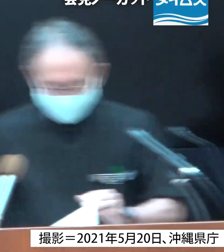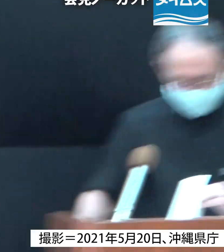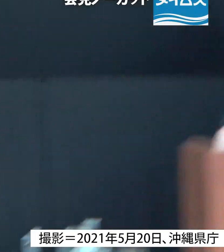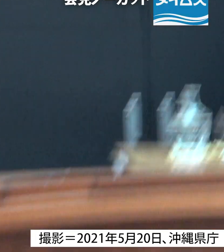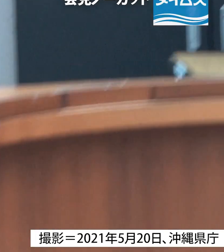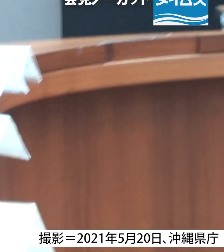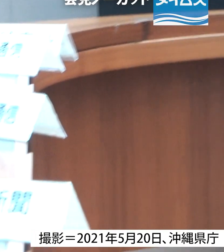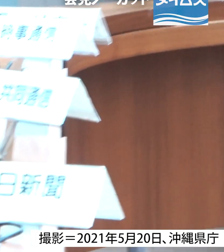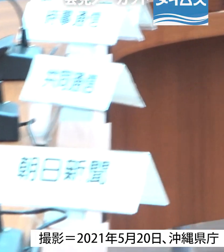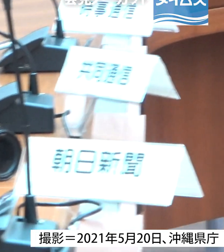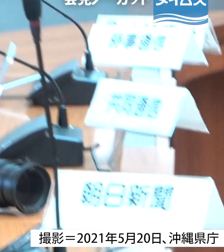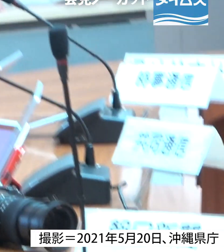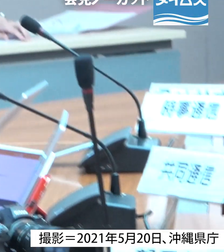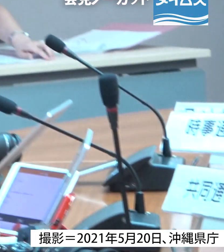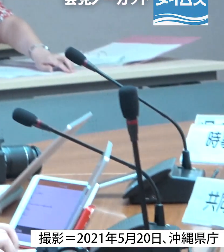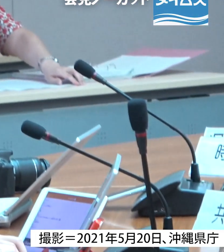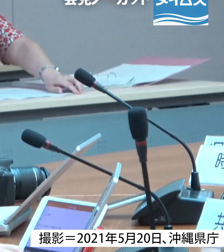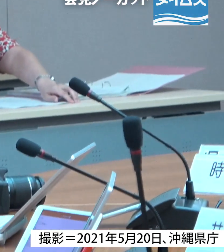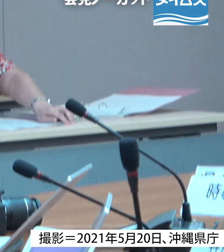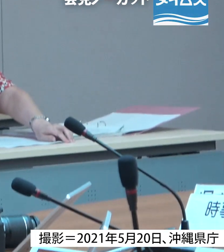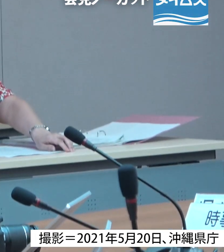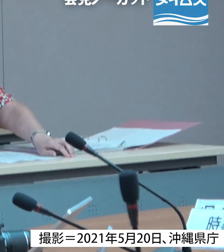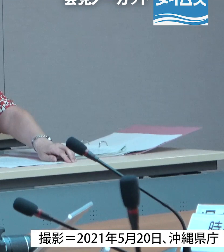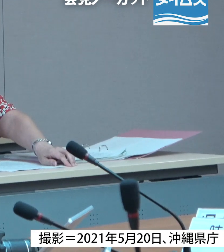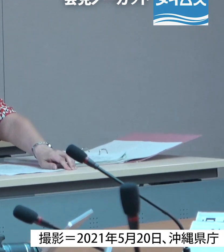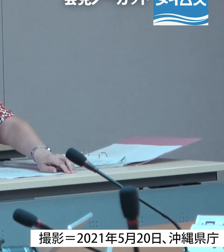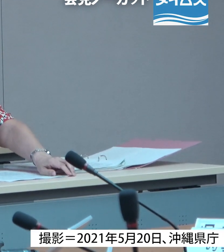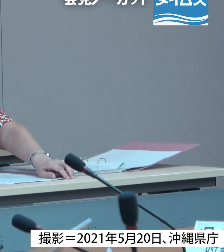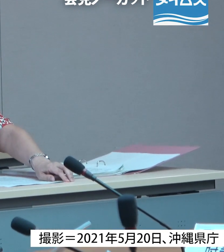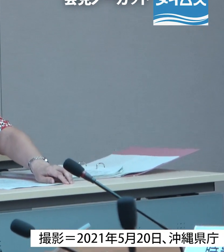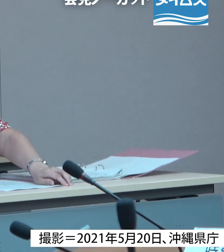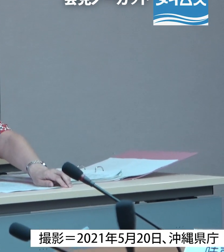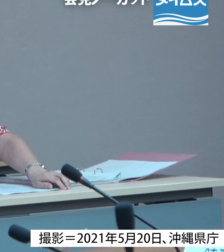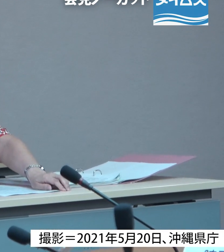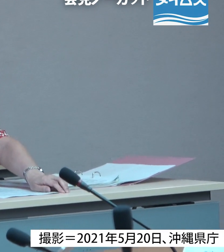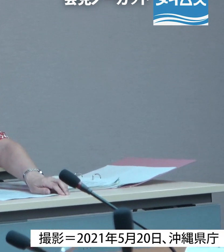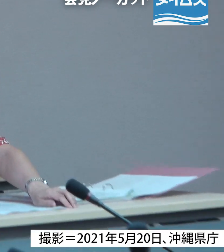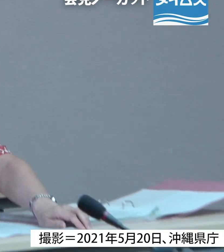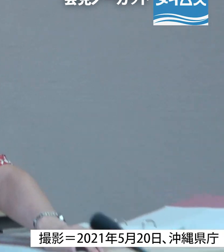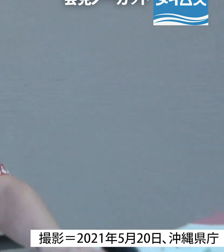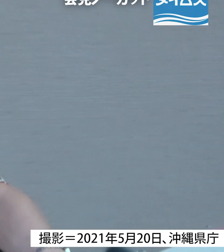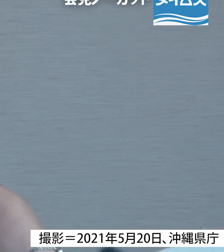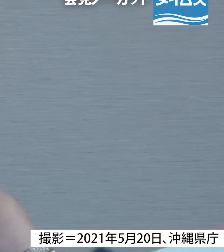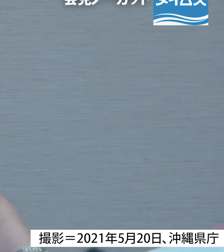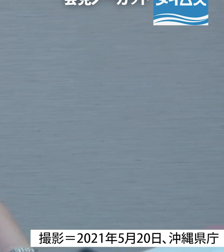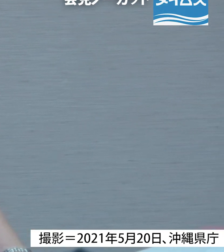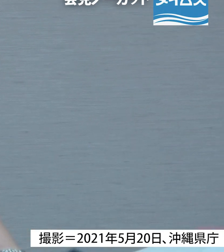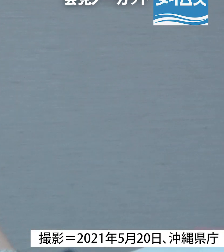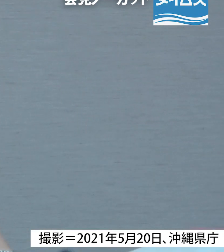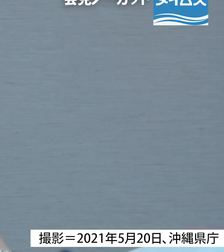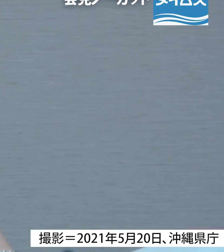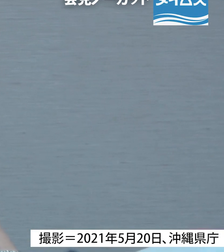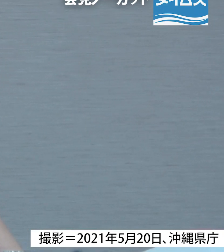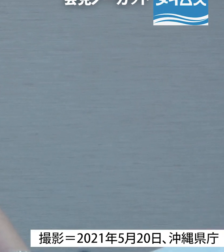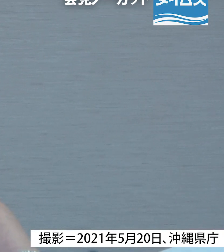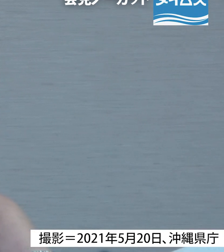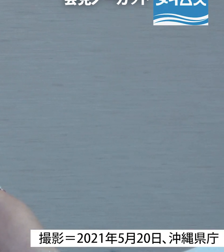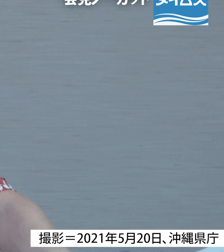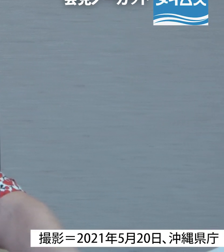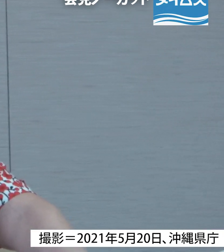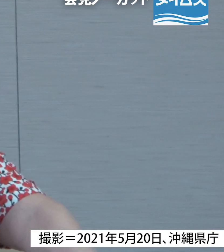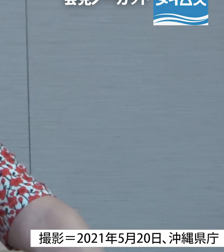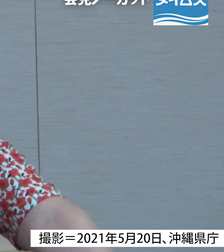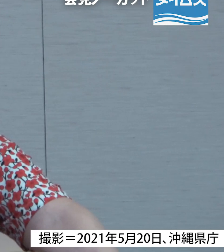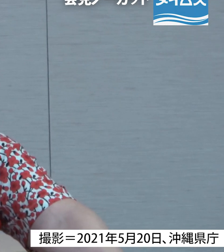211については行儀学によって、確認させていただいた数字でございまして、その後現職員